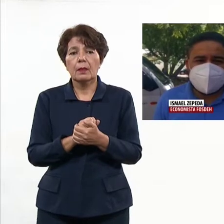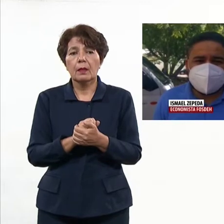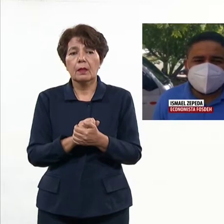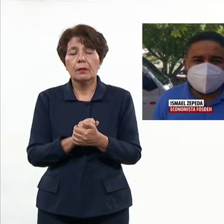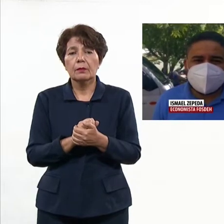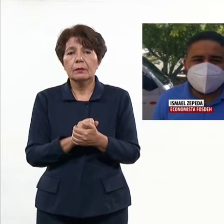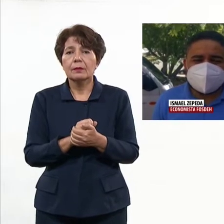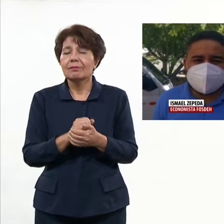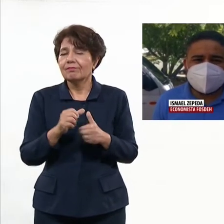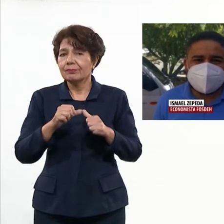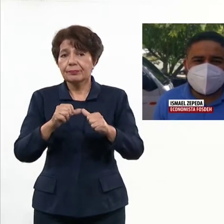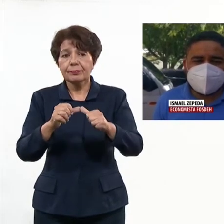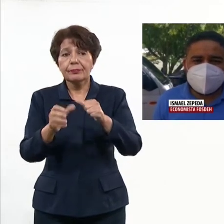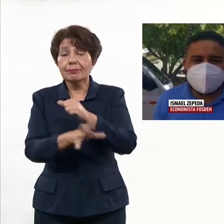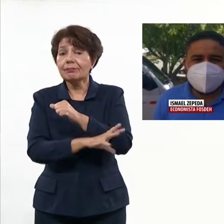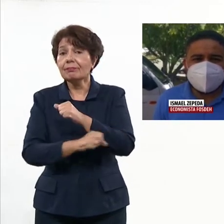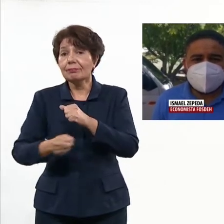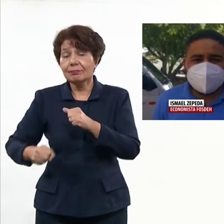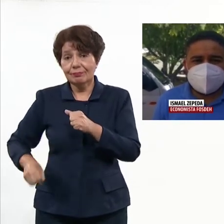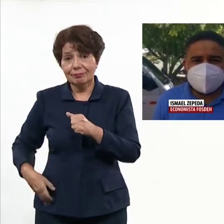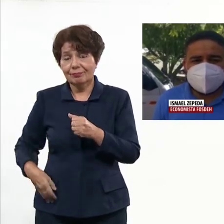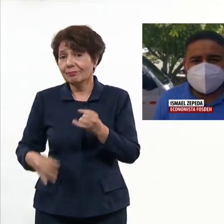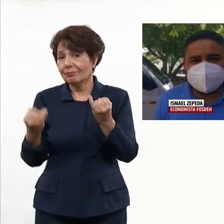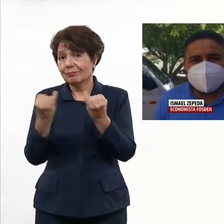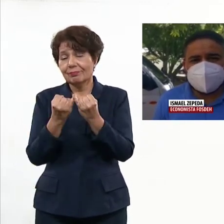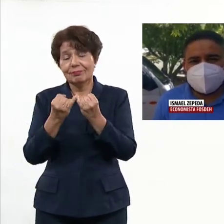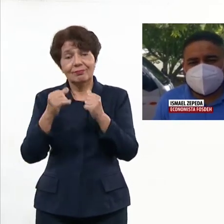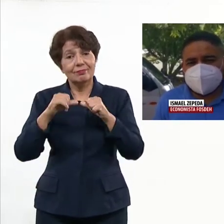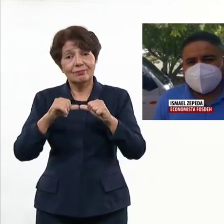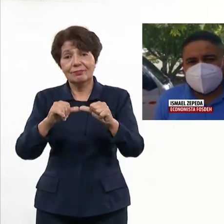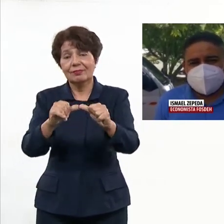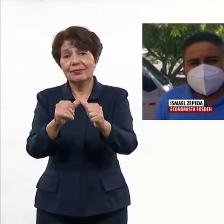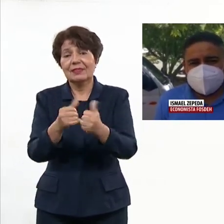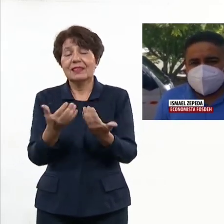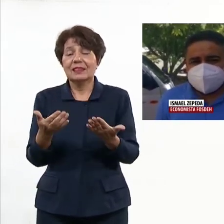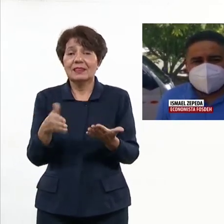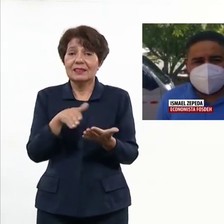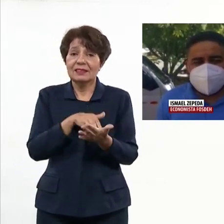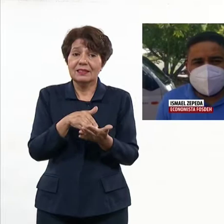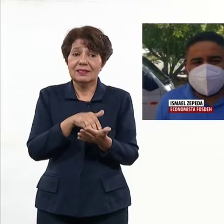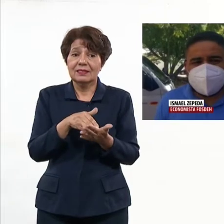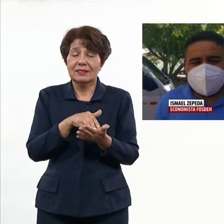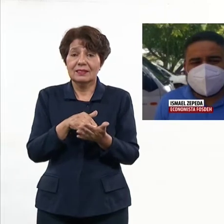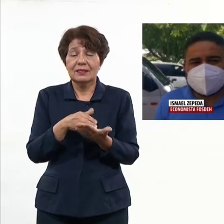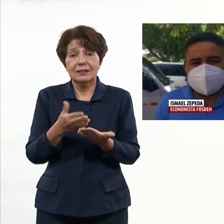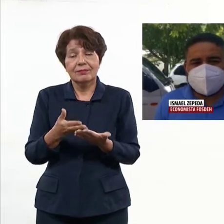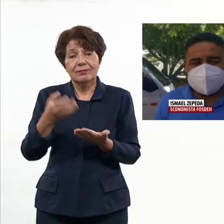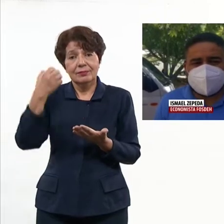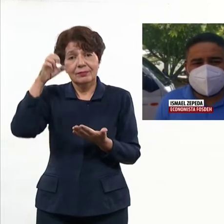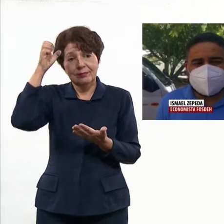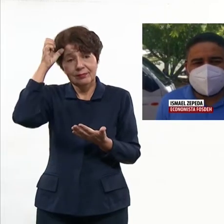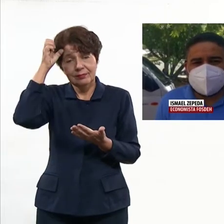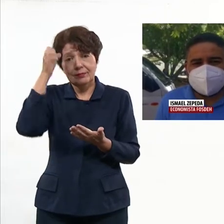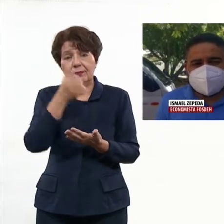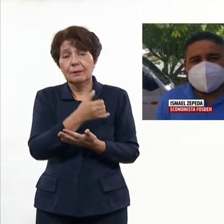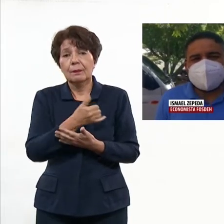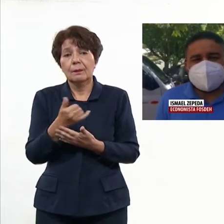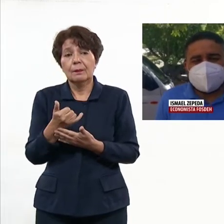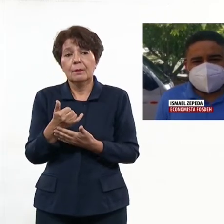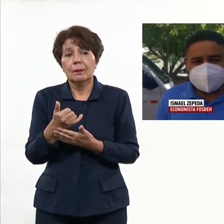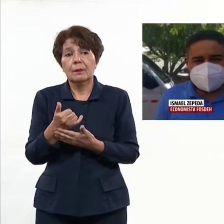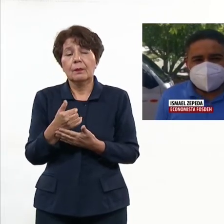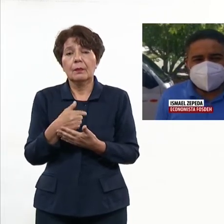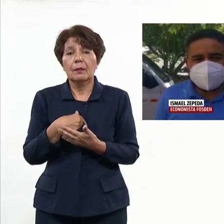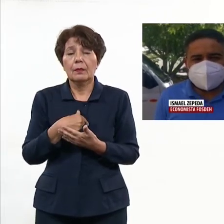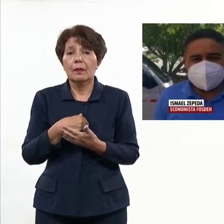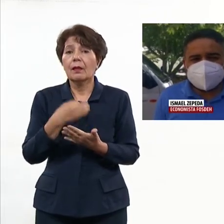apro te corrupciones que también viene a deteriorar el estado mismo estamos hablando de